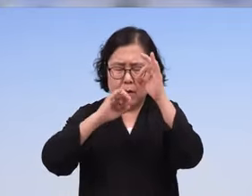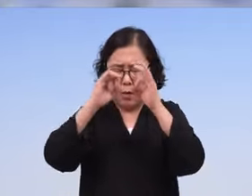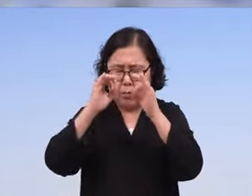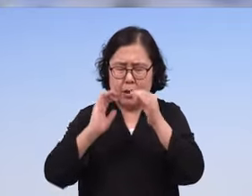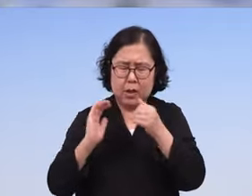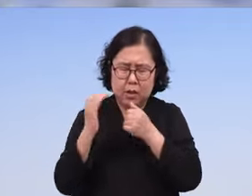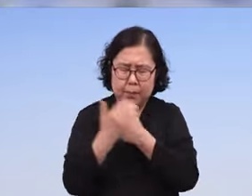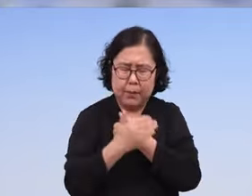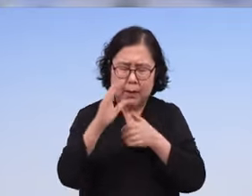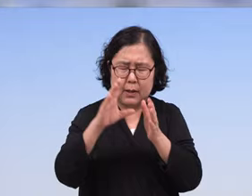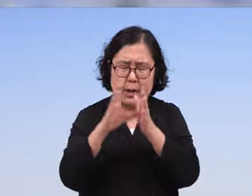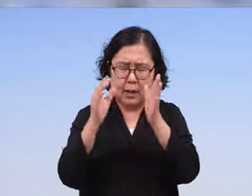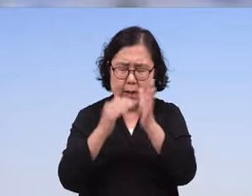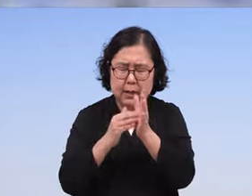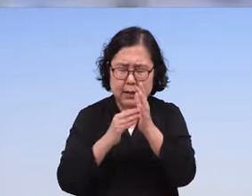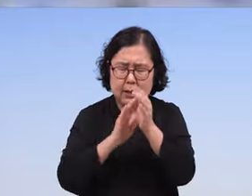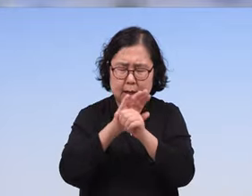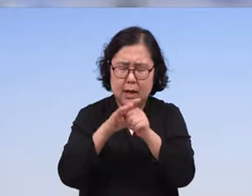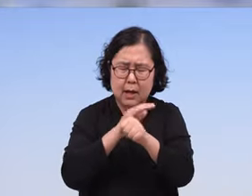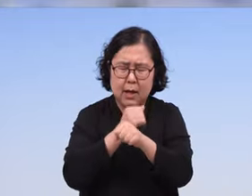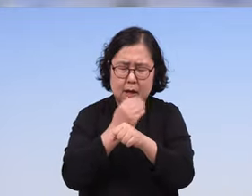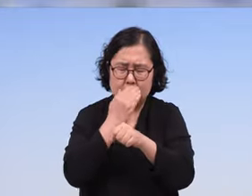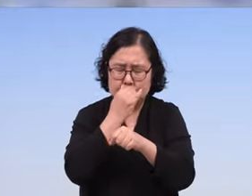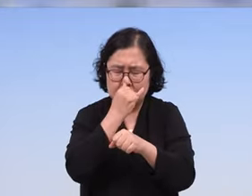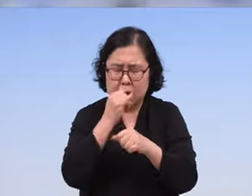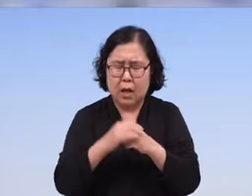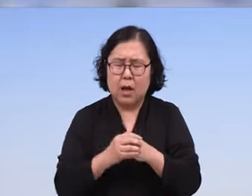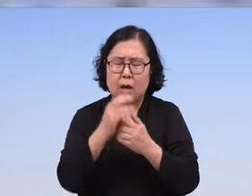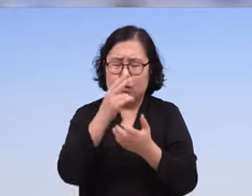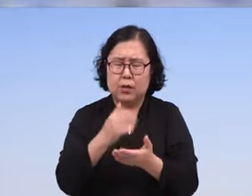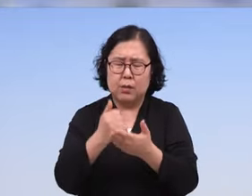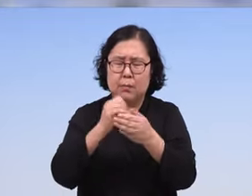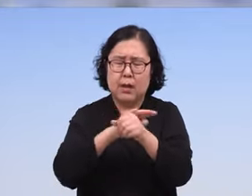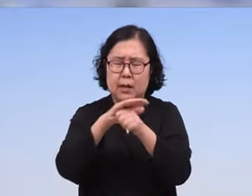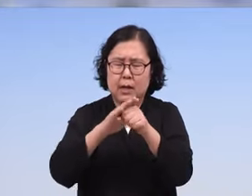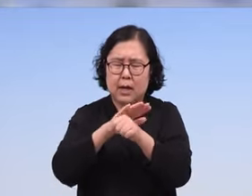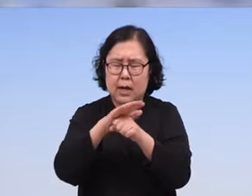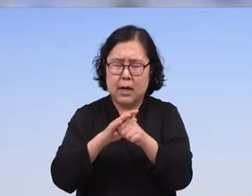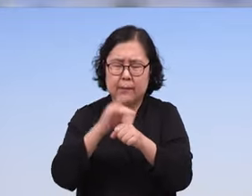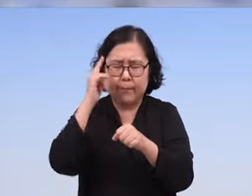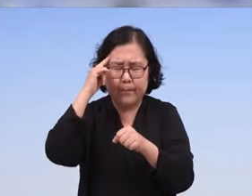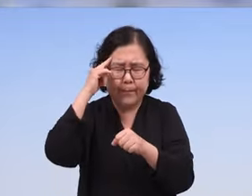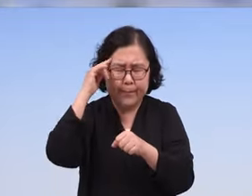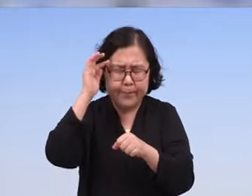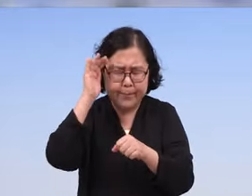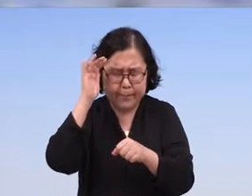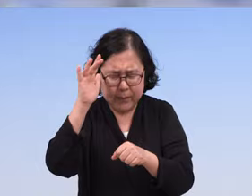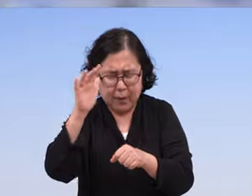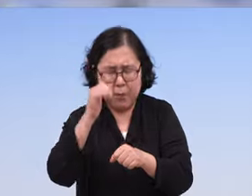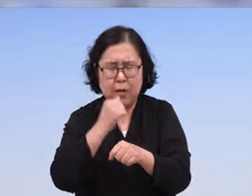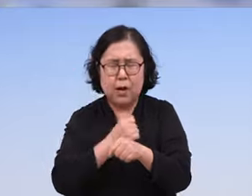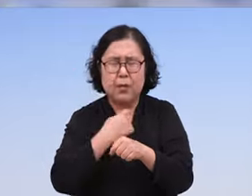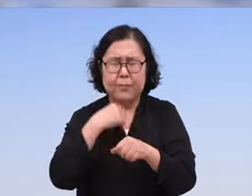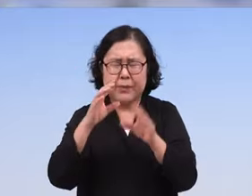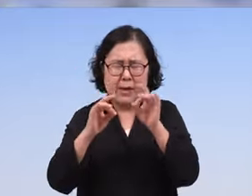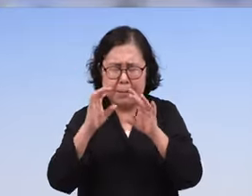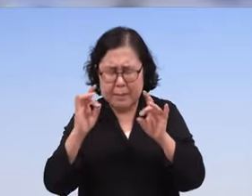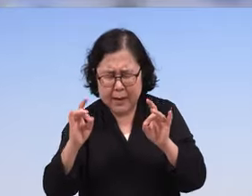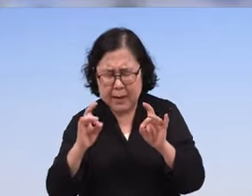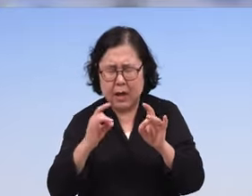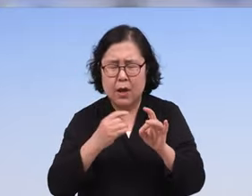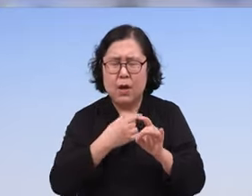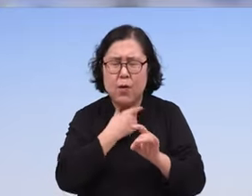상대방의 허물이 뒤덮여질 때까지 사랑할 수 있도록 주님의 사랑을 갈망하며